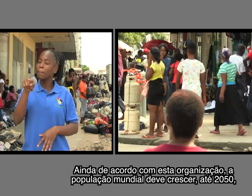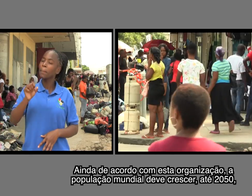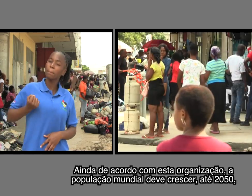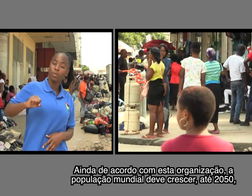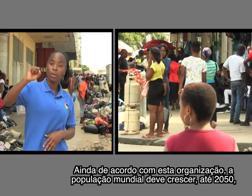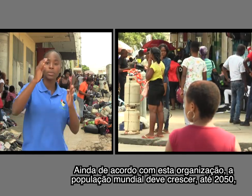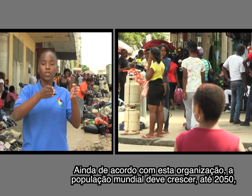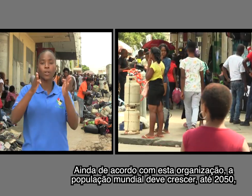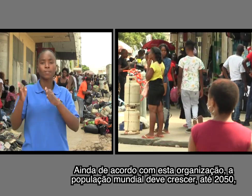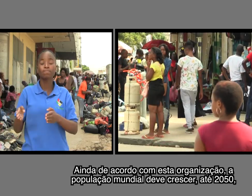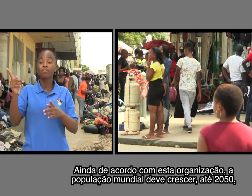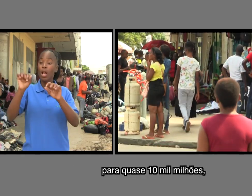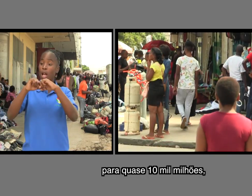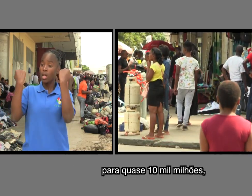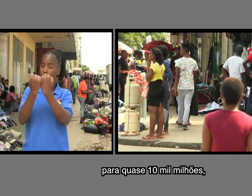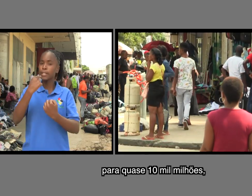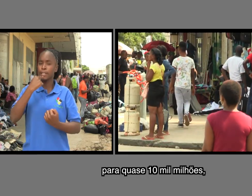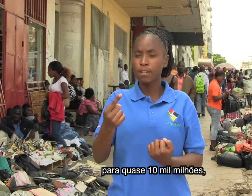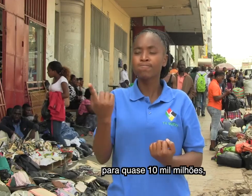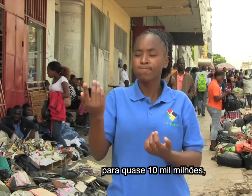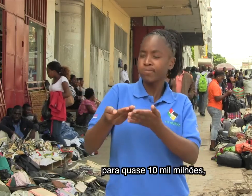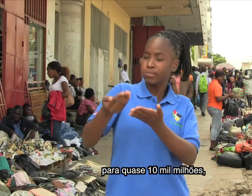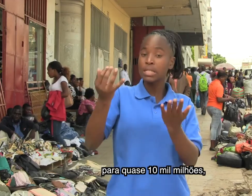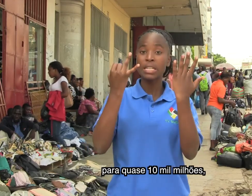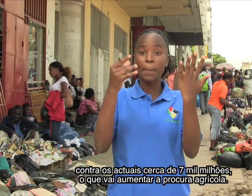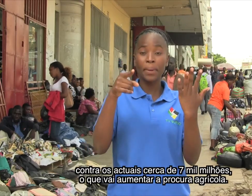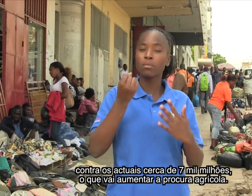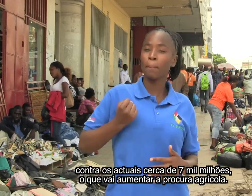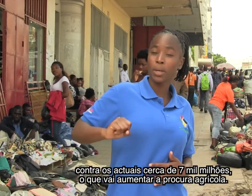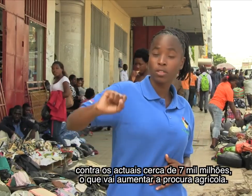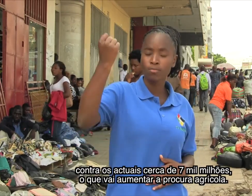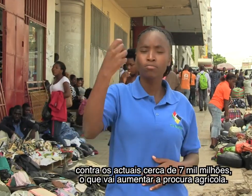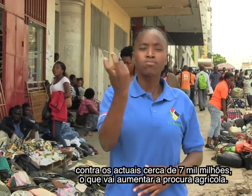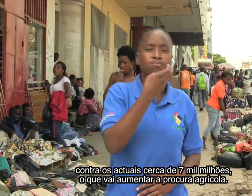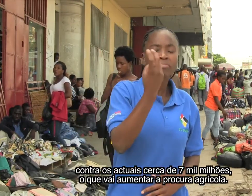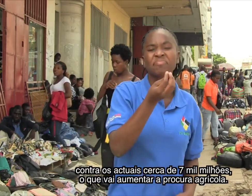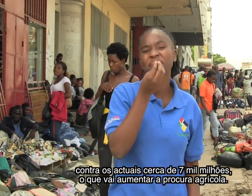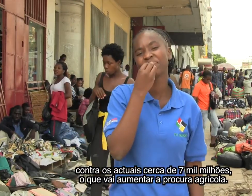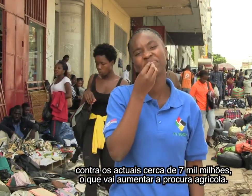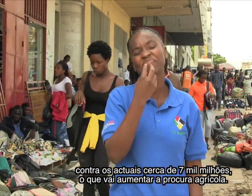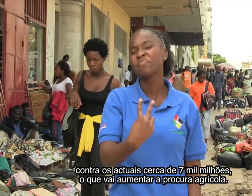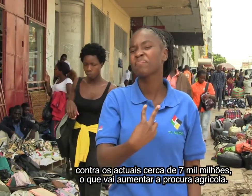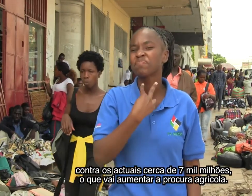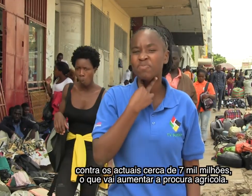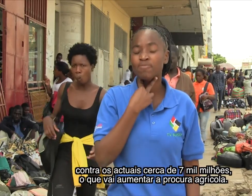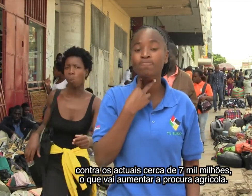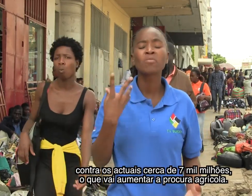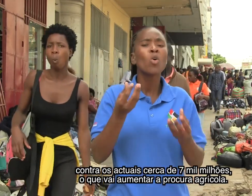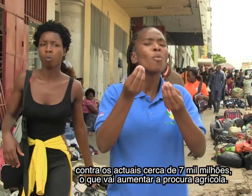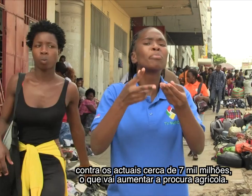crescer até 2050 para quase 10 mil milhões, contra as atuais cerca de 7 mil milhões, o que vai aumentar a